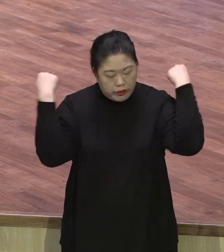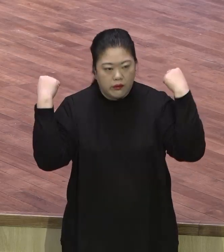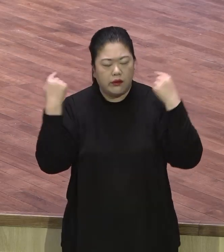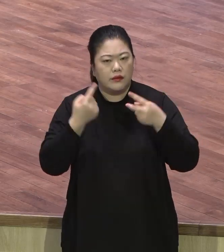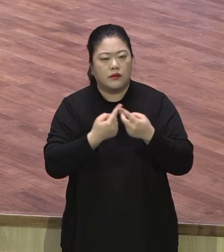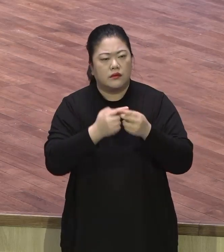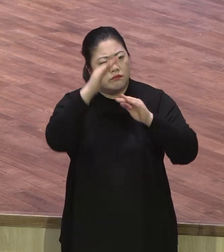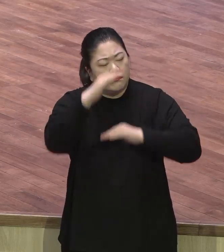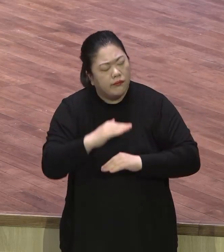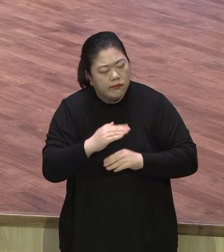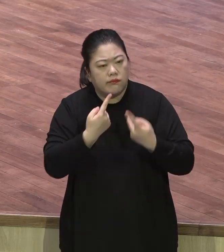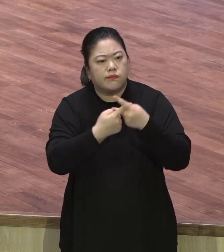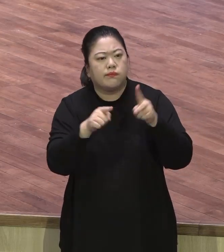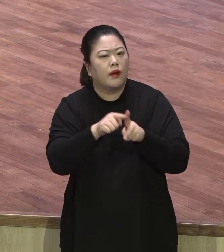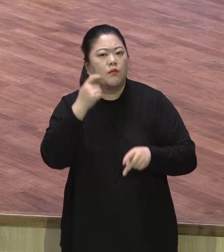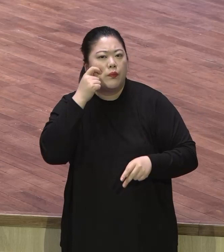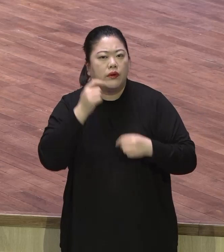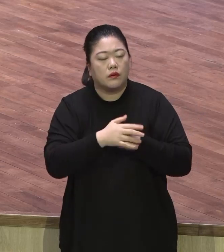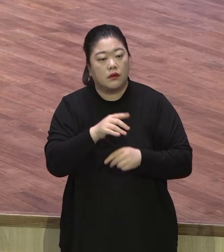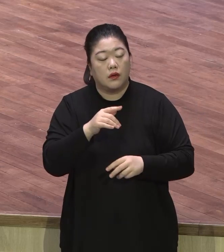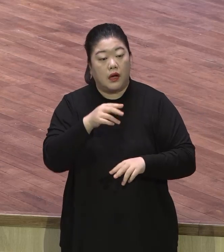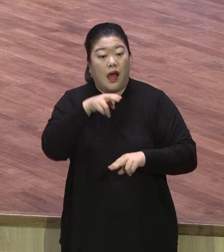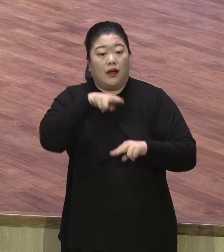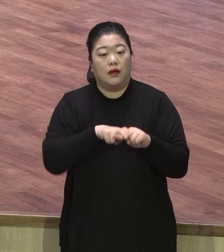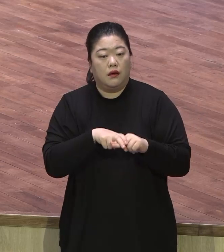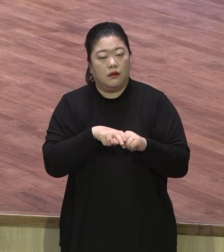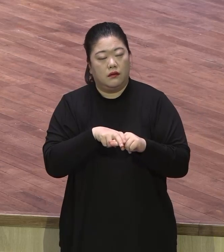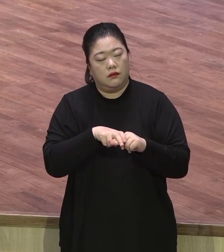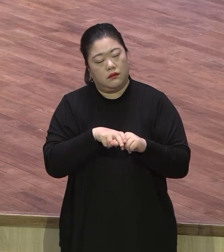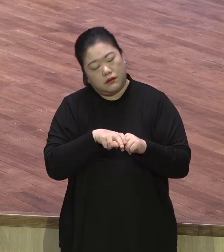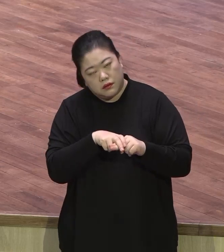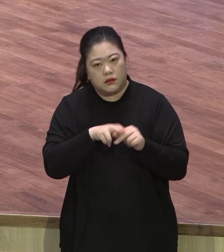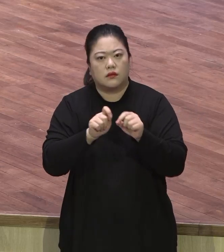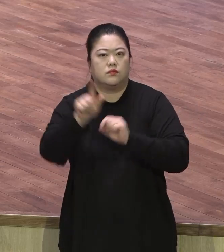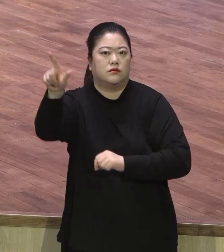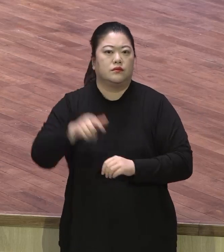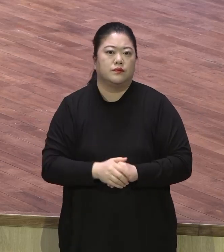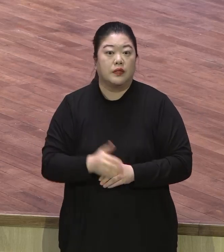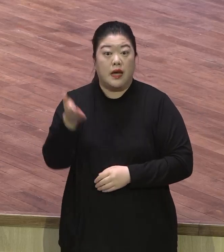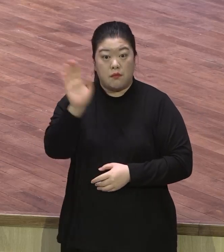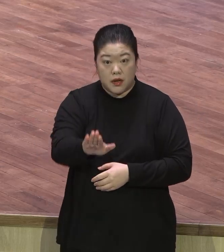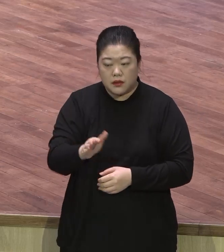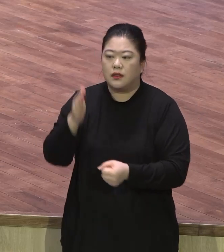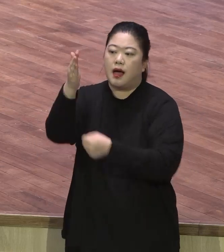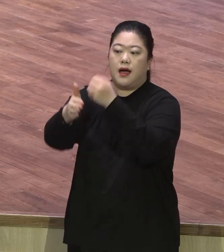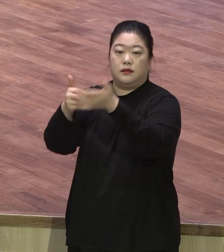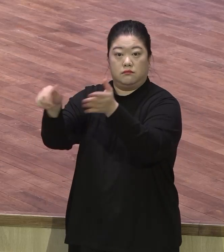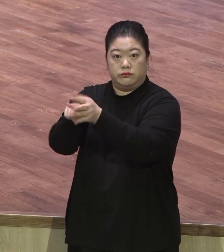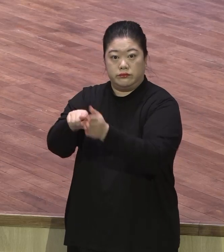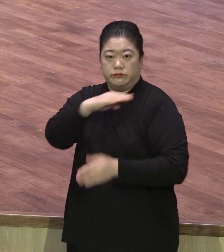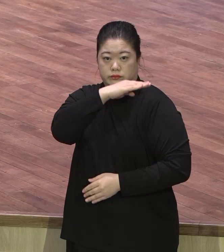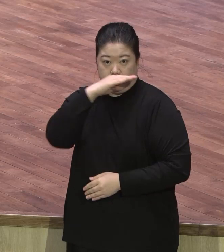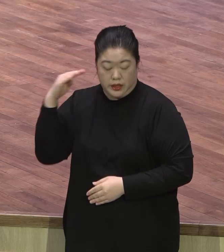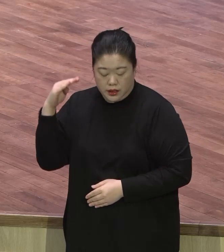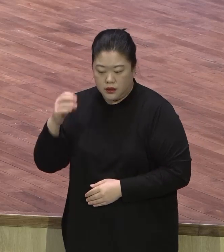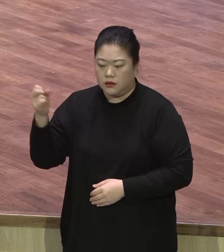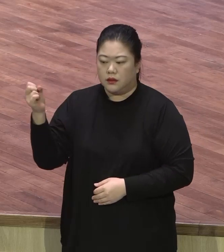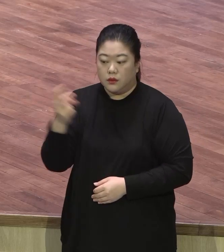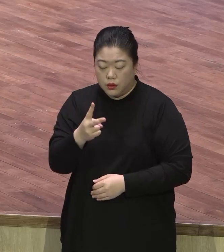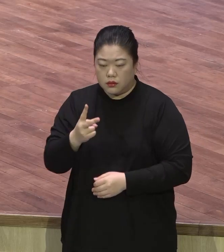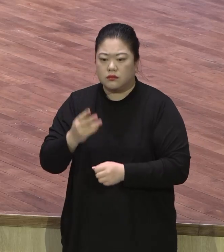좁니다. 딴소리 합니다. 구음 거듭난 하나님의 자녀 성령의 사람은 하나님의